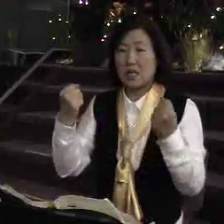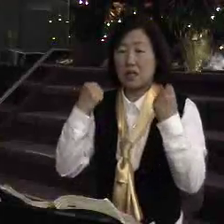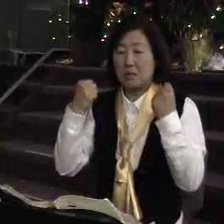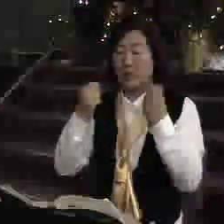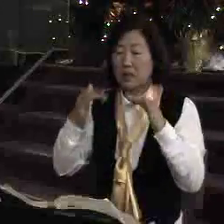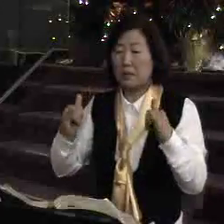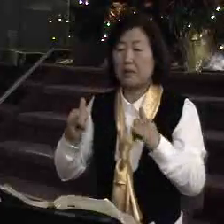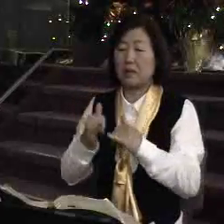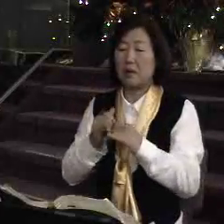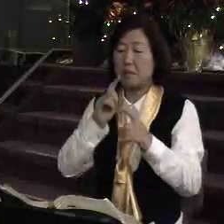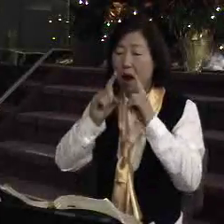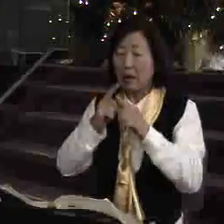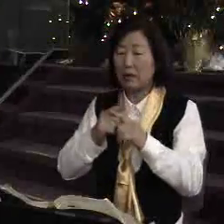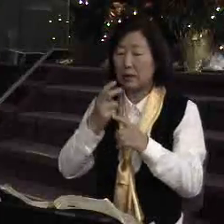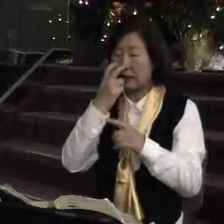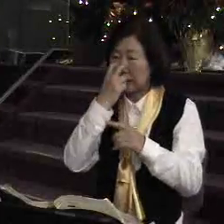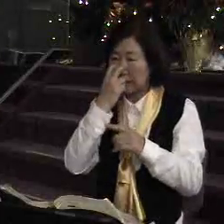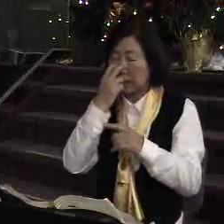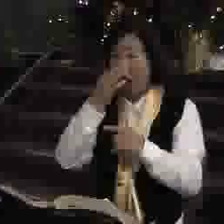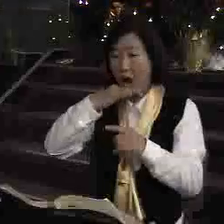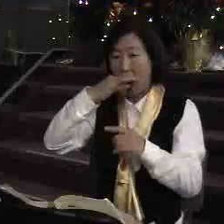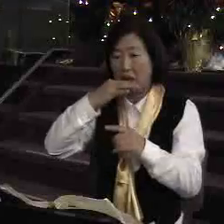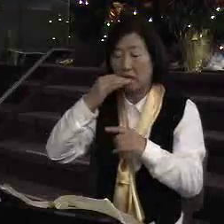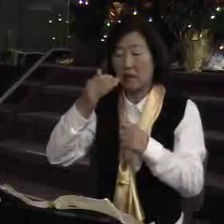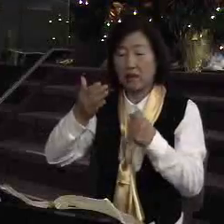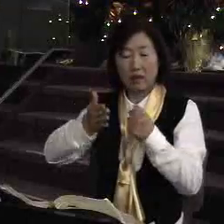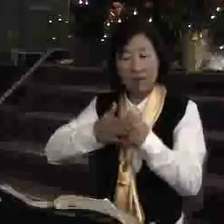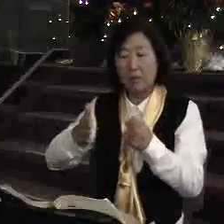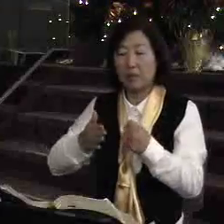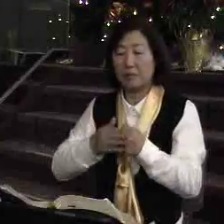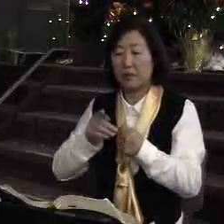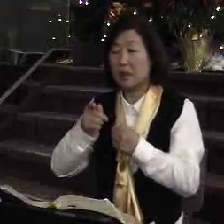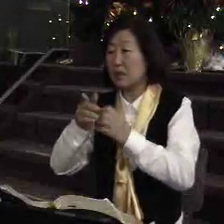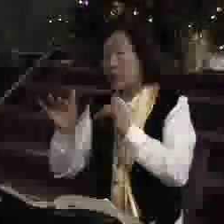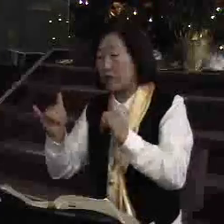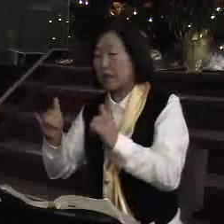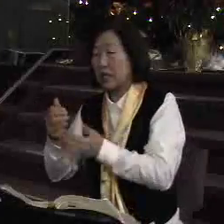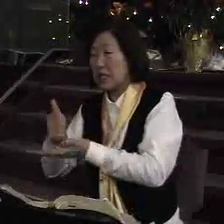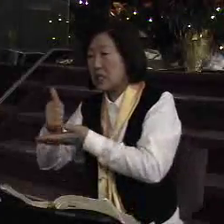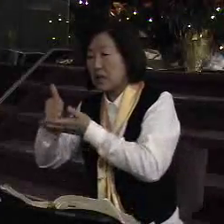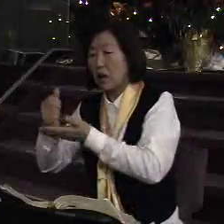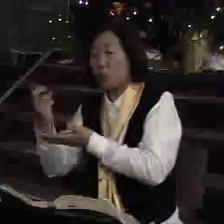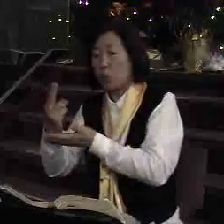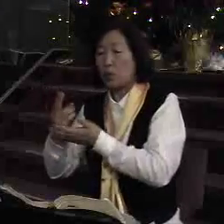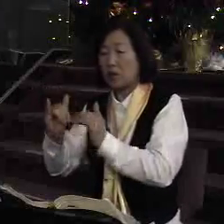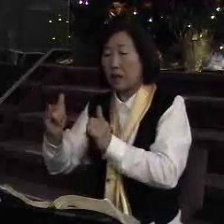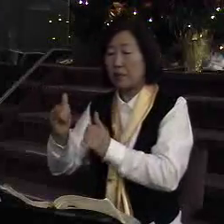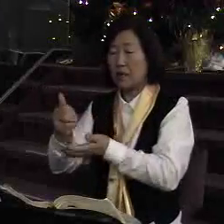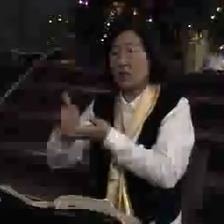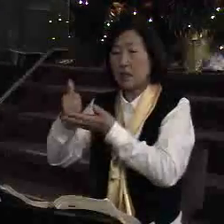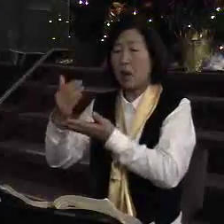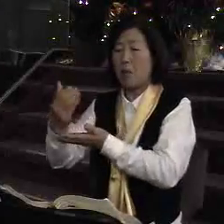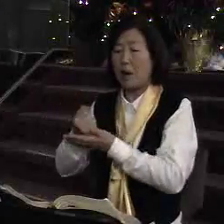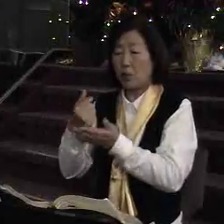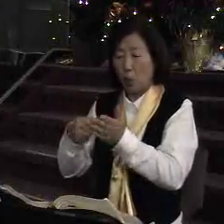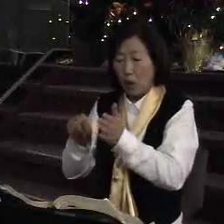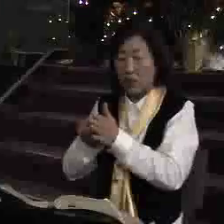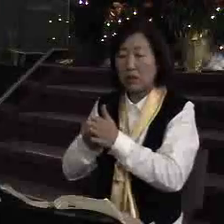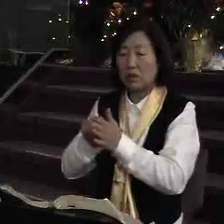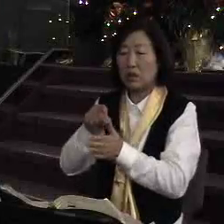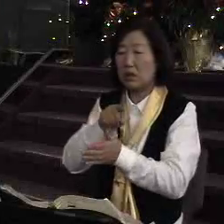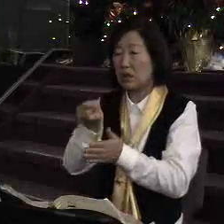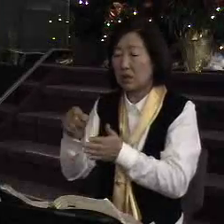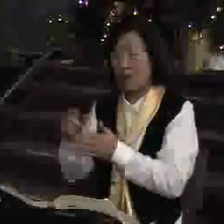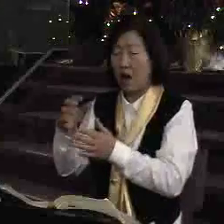말을 지키는 것이 유익하다고 생각했기 때문에 그들도 이 사람들의 칭송과 사람들의 칭찬을 받기 위해